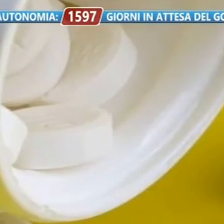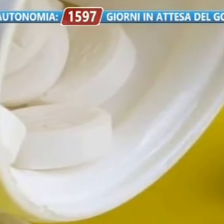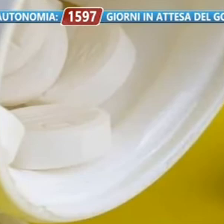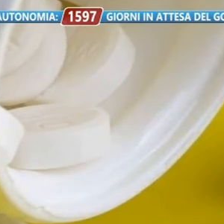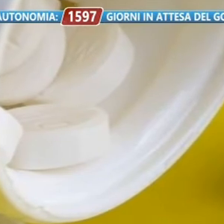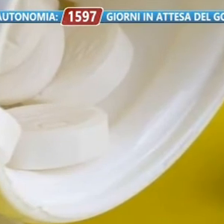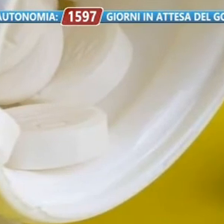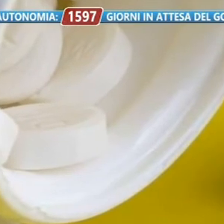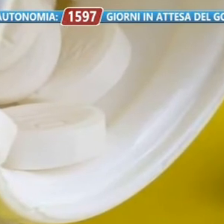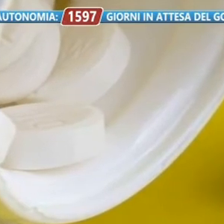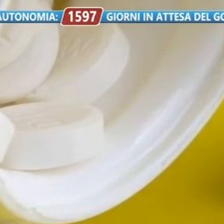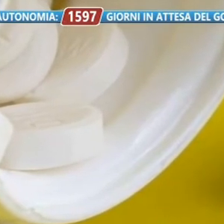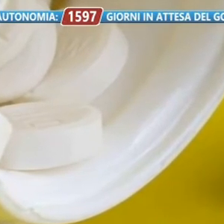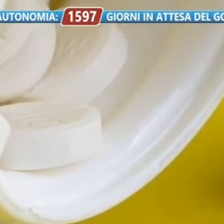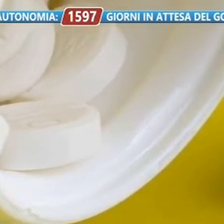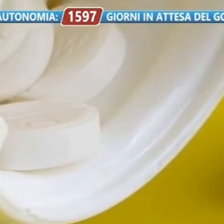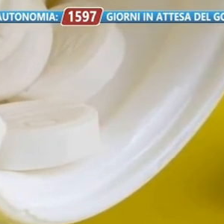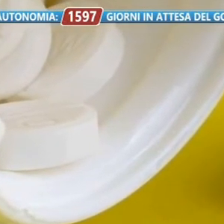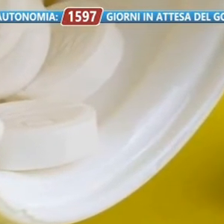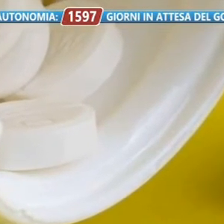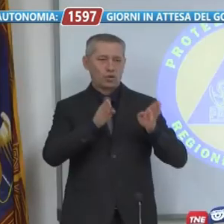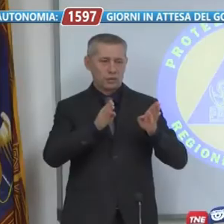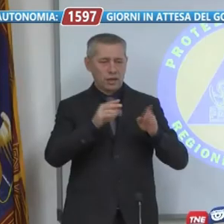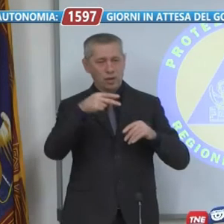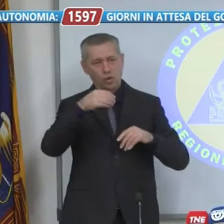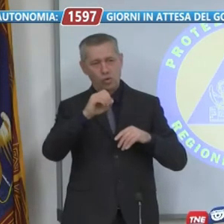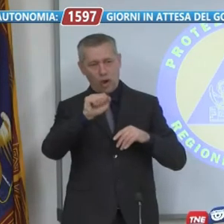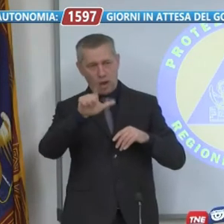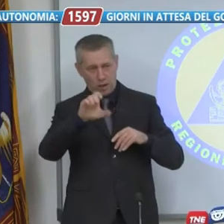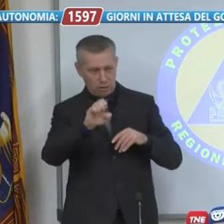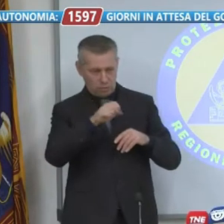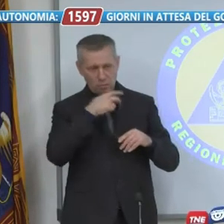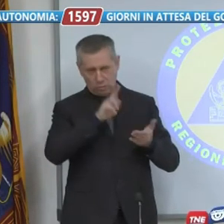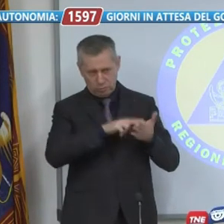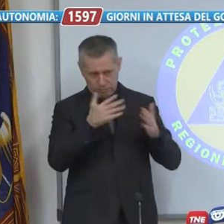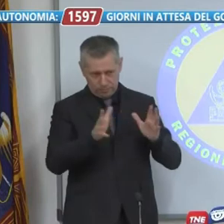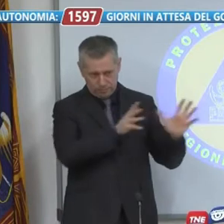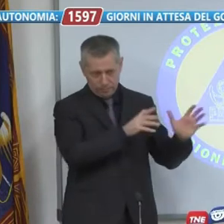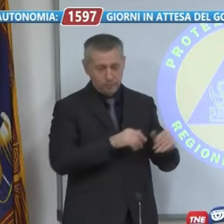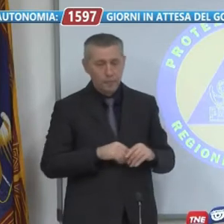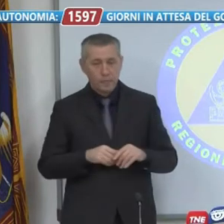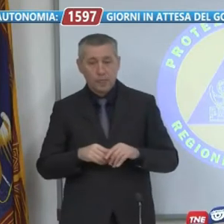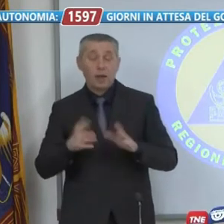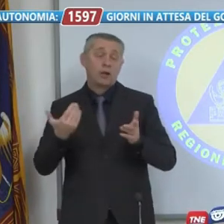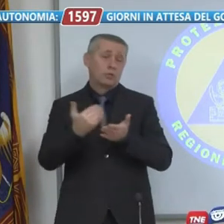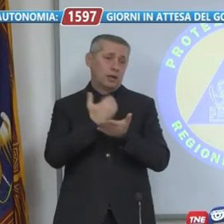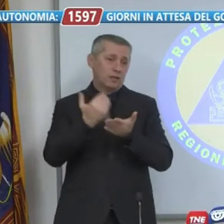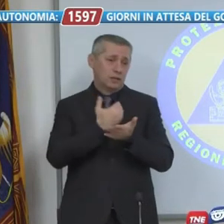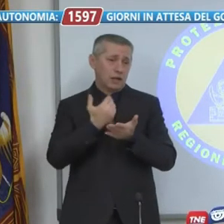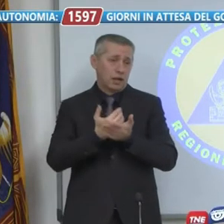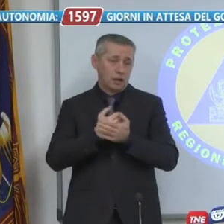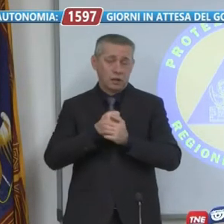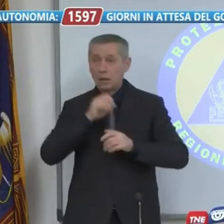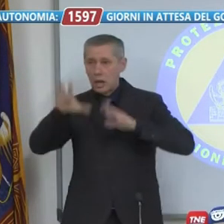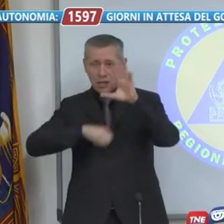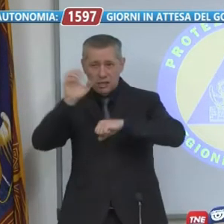di iodio per contrastare eventuali radiazioni. Evitare la corsa alle pasticche. Noi ne abbiamo